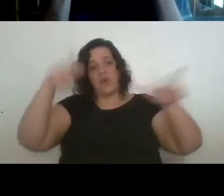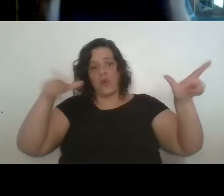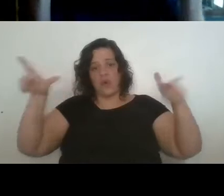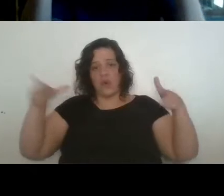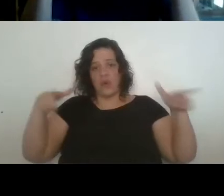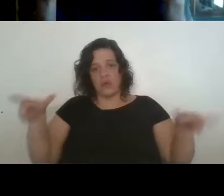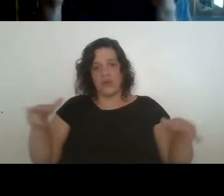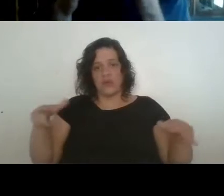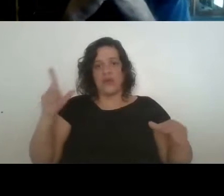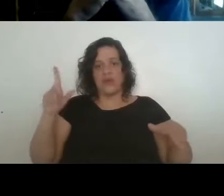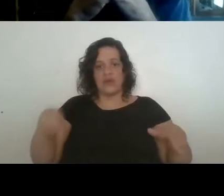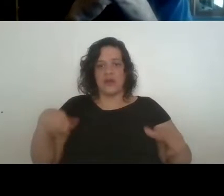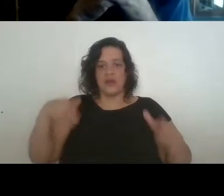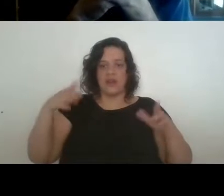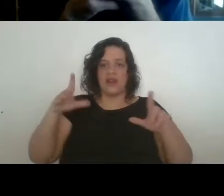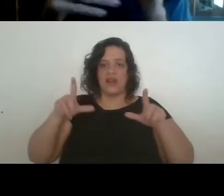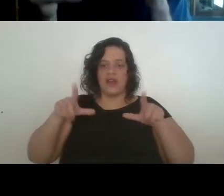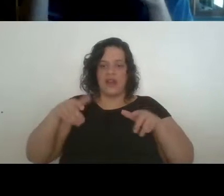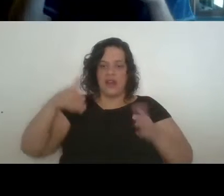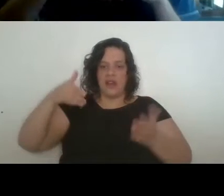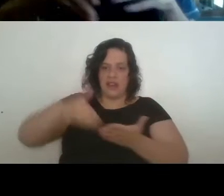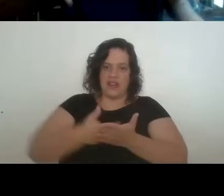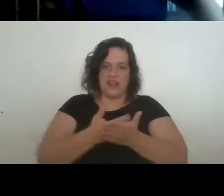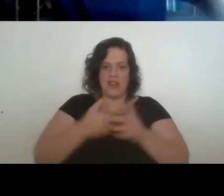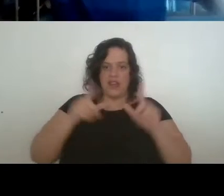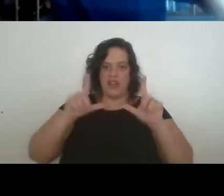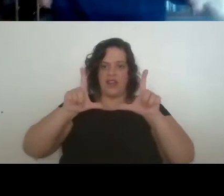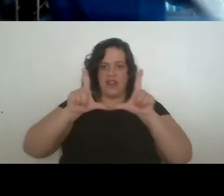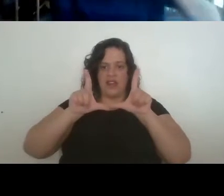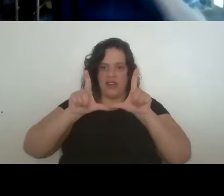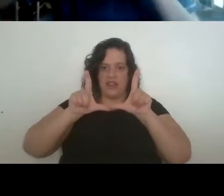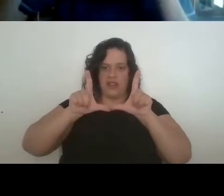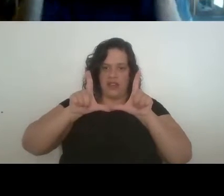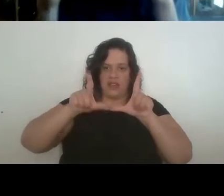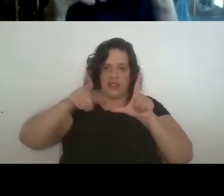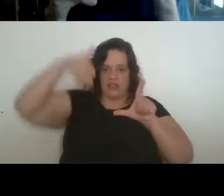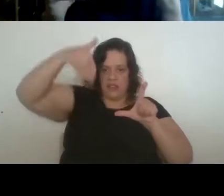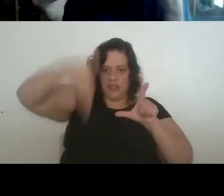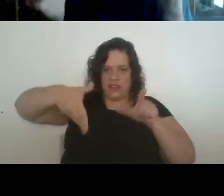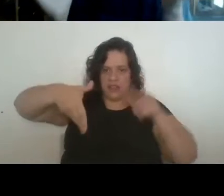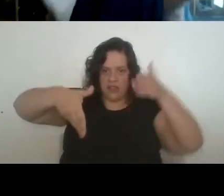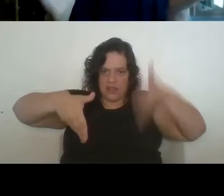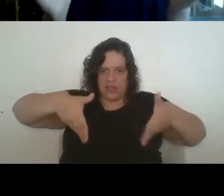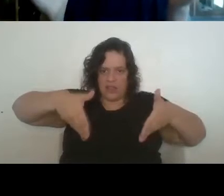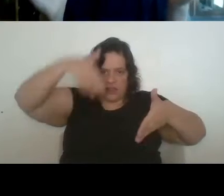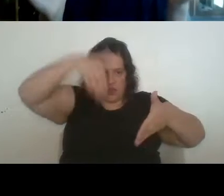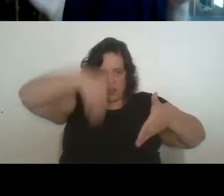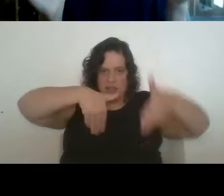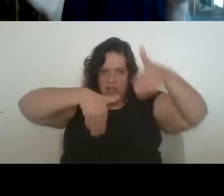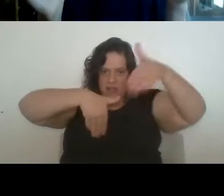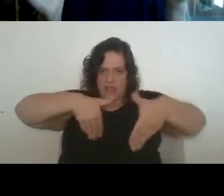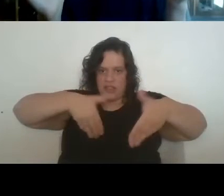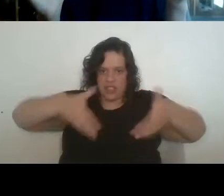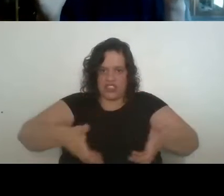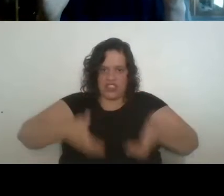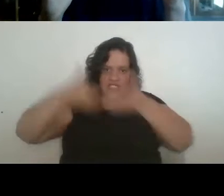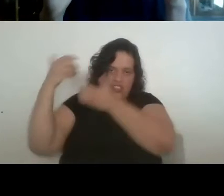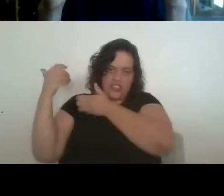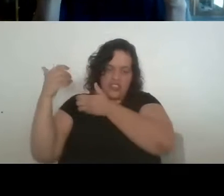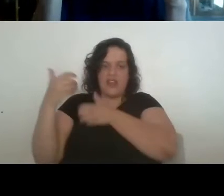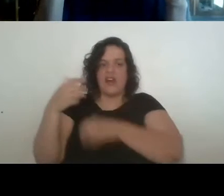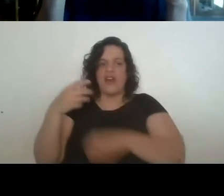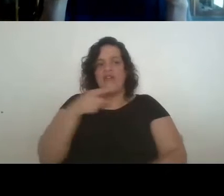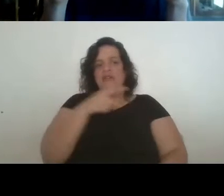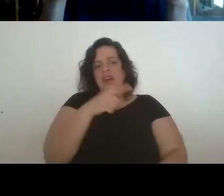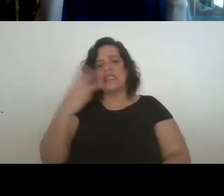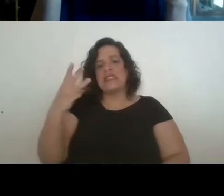aquela pá quadrada, tá? Então, a gente usa a pá quadrada para fazer um recorte. Aí a gente fala de 30 centímetros, mas